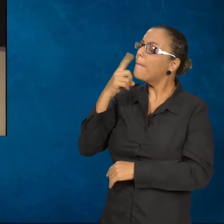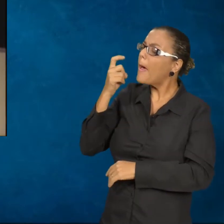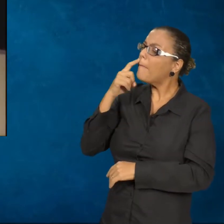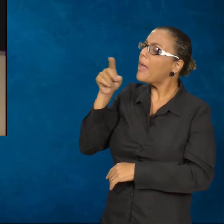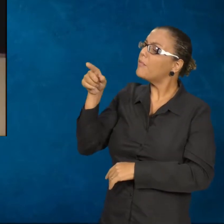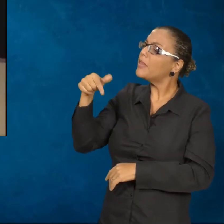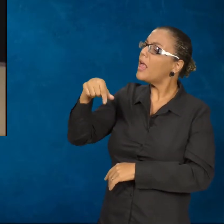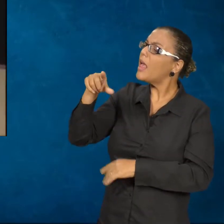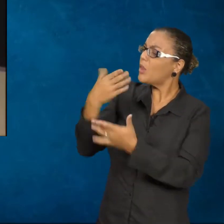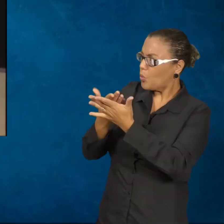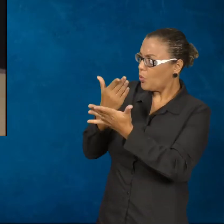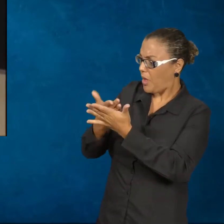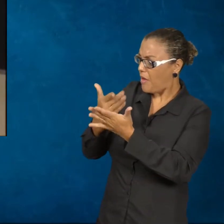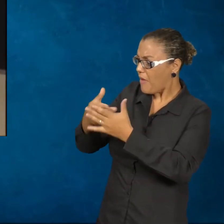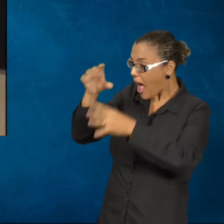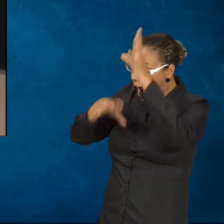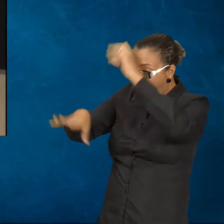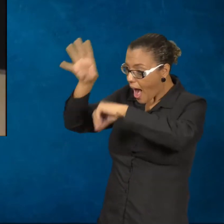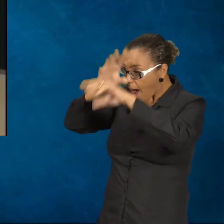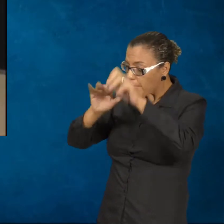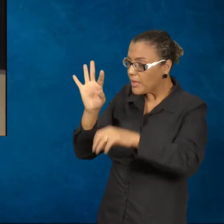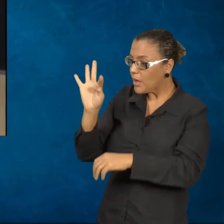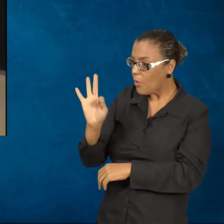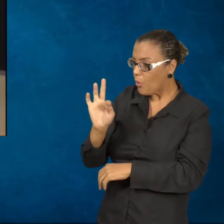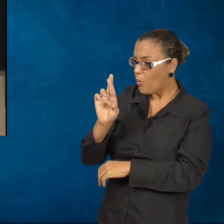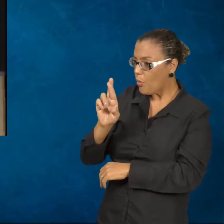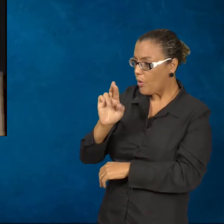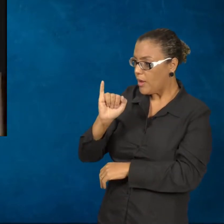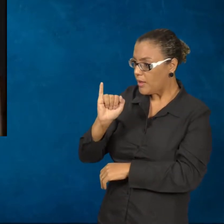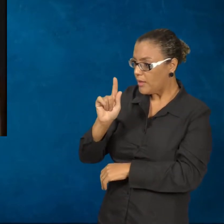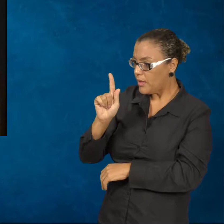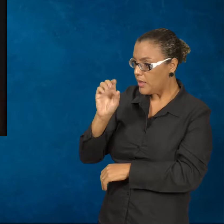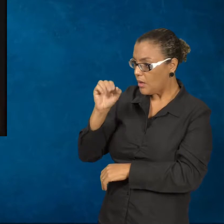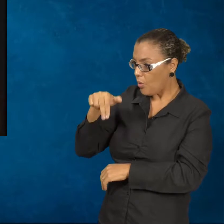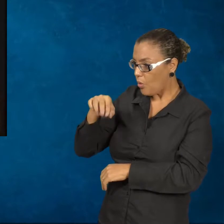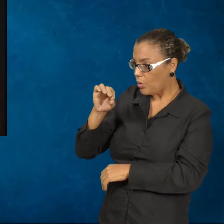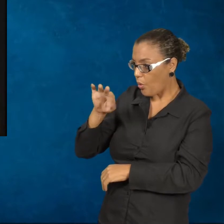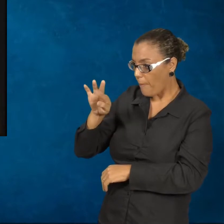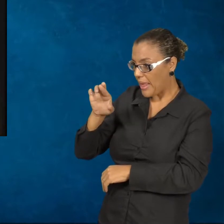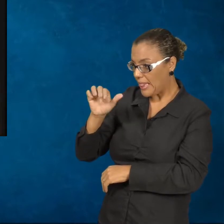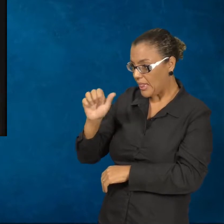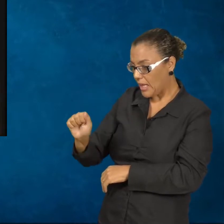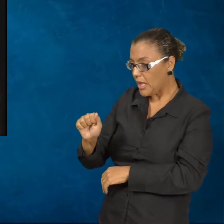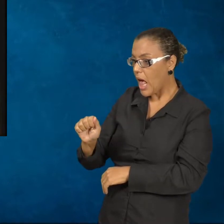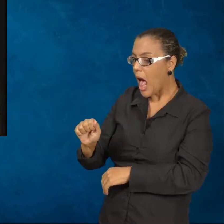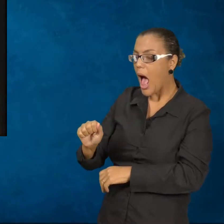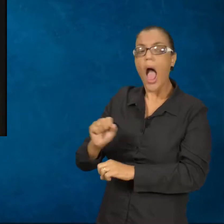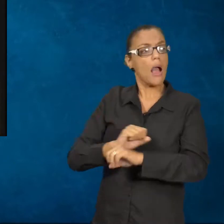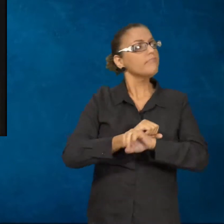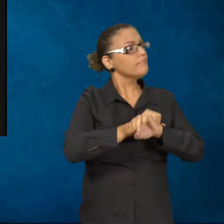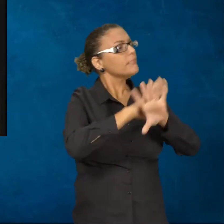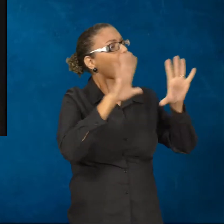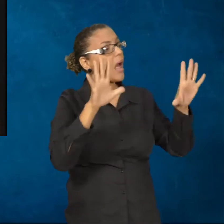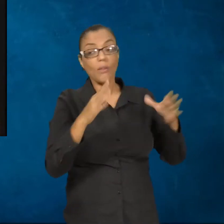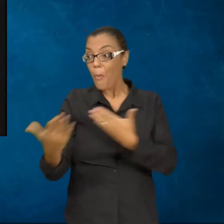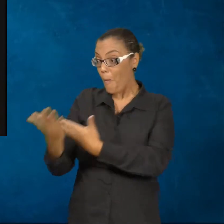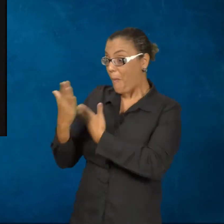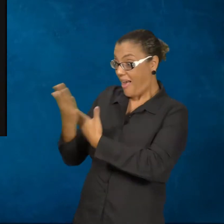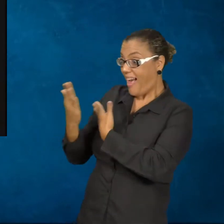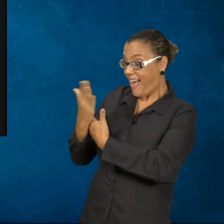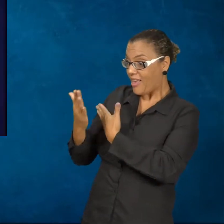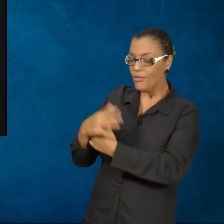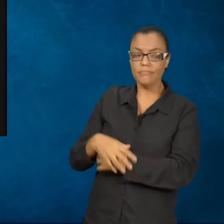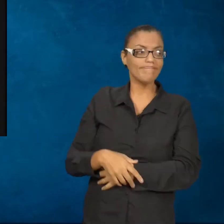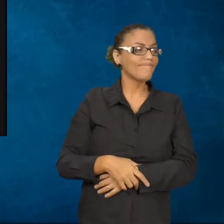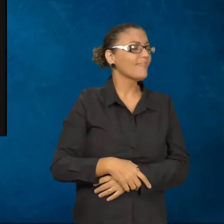Claro, filho. Tu me ajuda aqui, que eu estou com um problema que não consigo resolver de jeito nenhum. E você ouve a frase: ah, filho, mas faz tanto tempo. Olha,